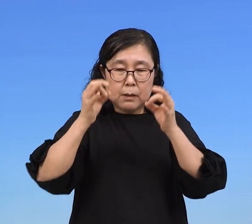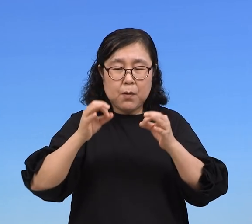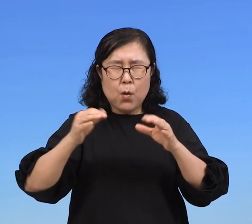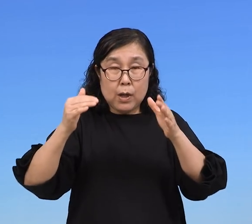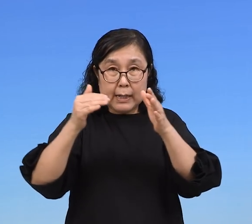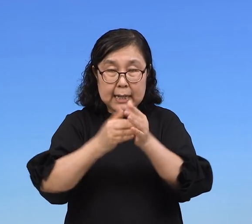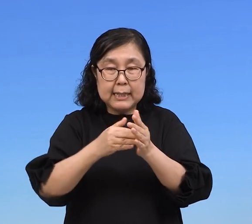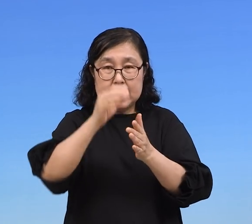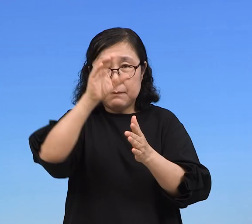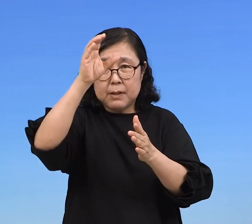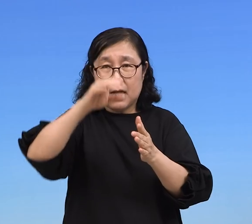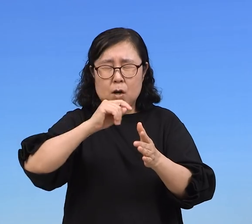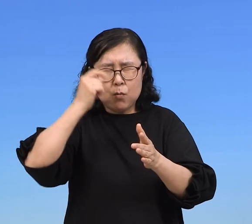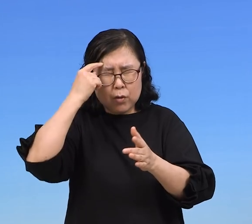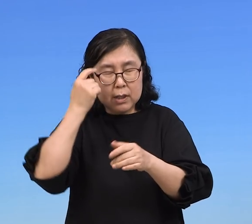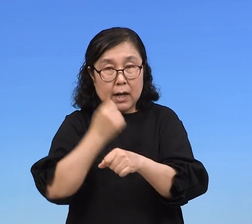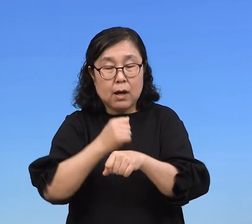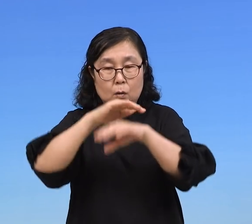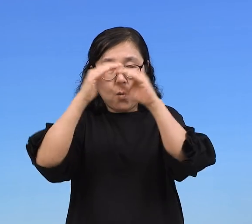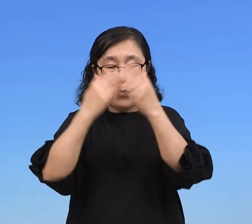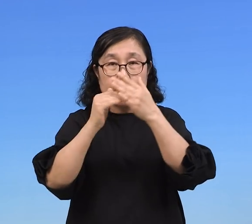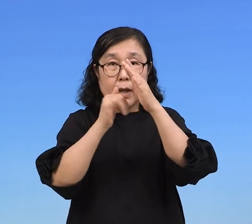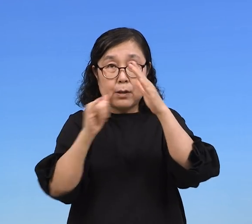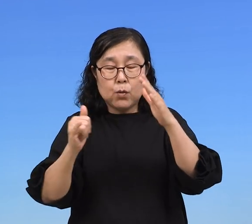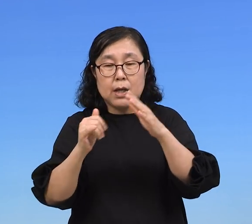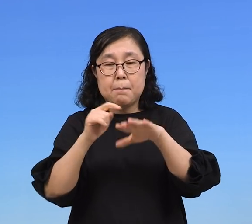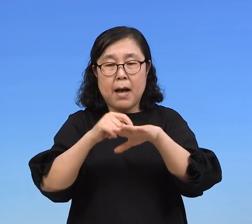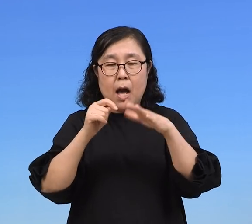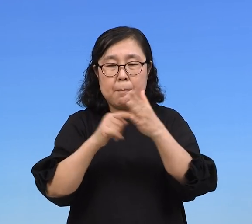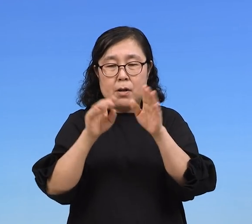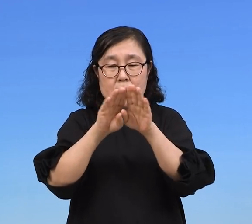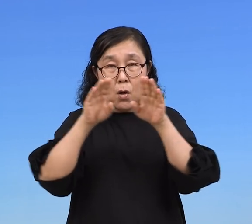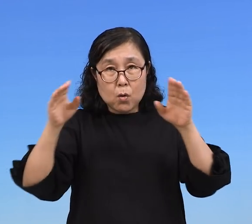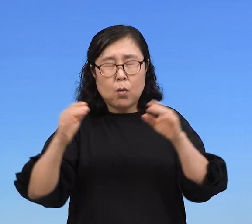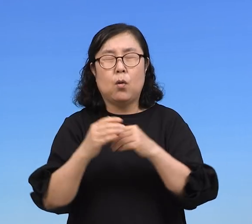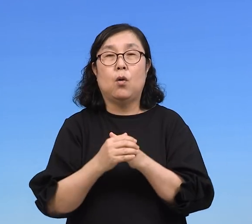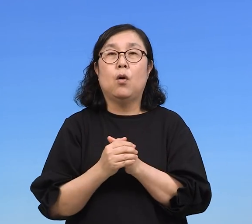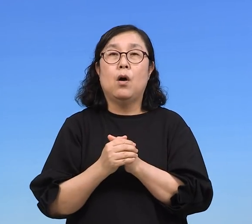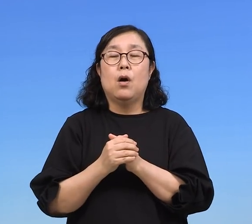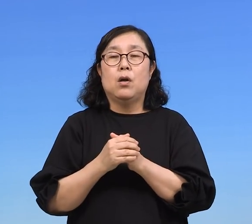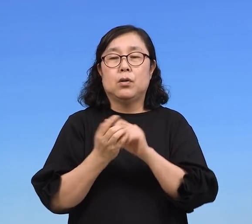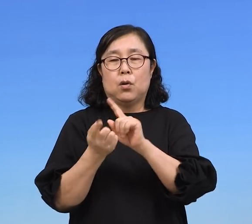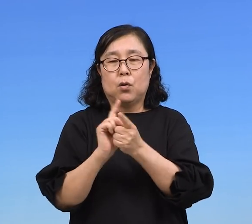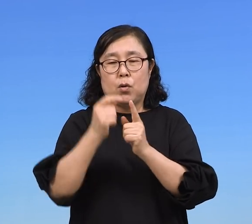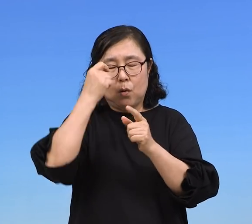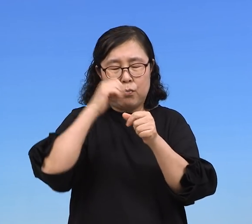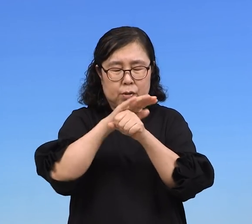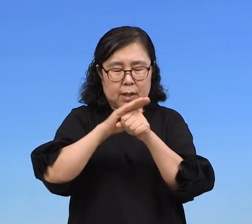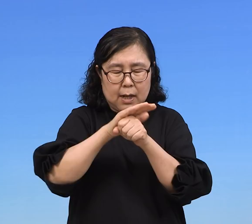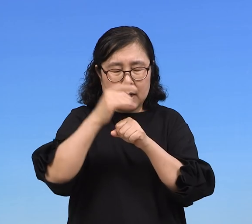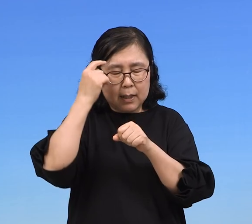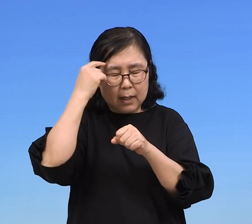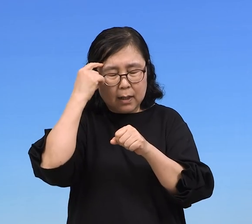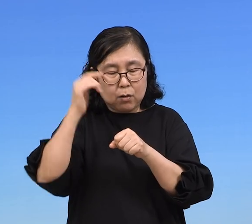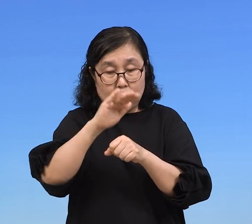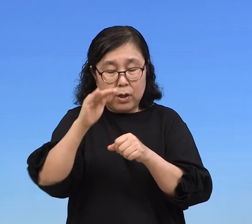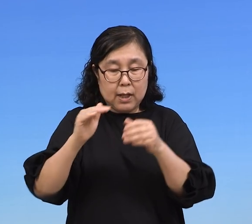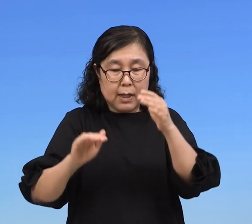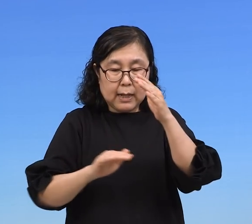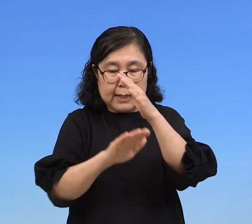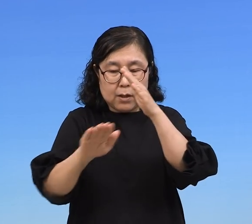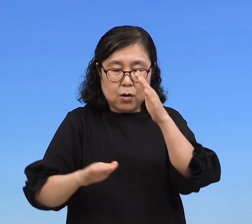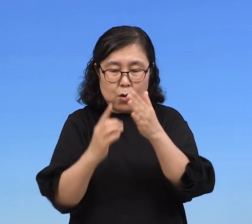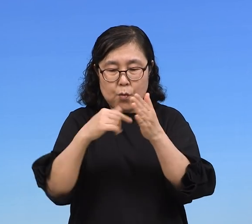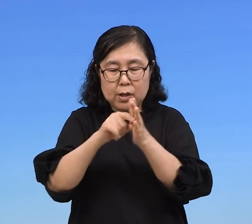십자가를 묵상하며 온 가족이 자녀들과 더불어 마음과 마음을 열고 서로를 긍휼히 여기며 우리 가정을